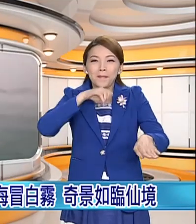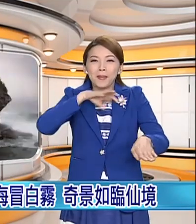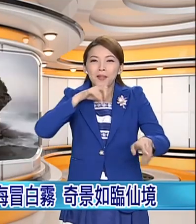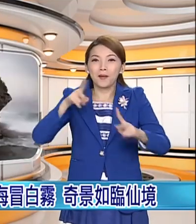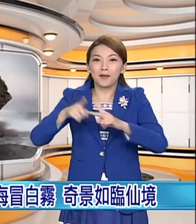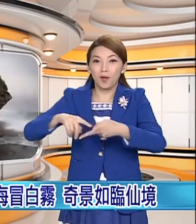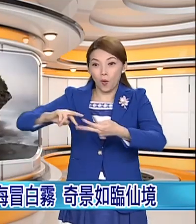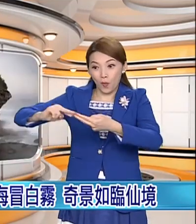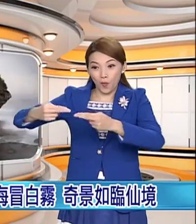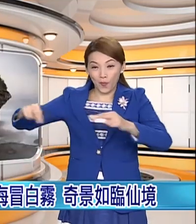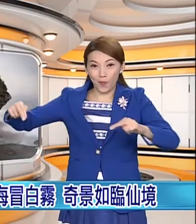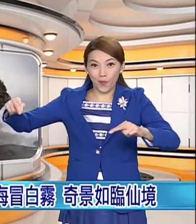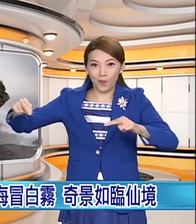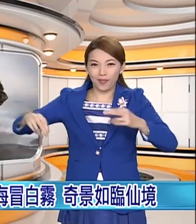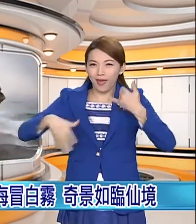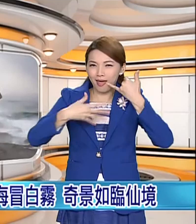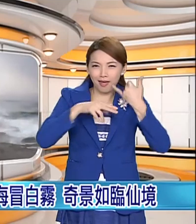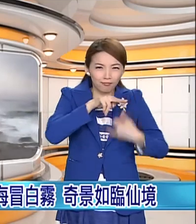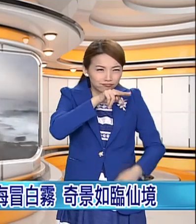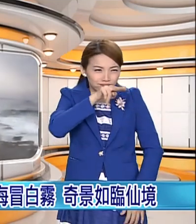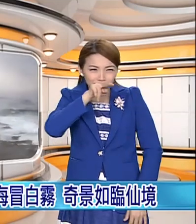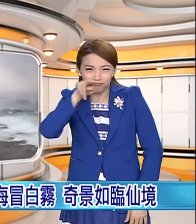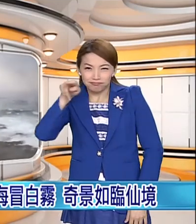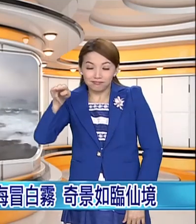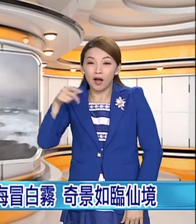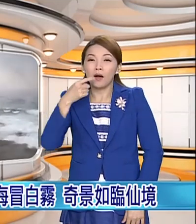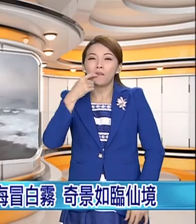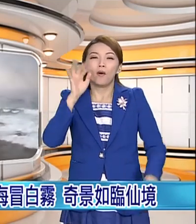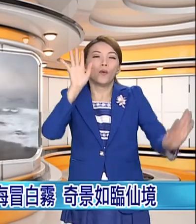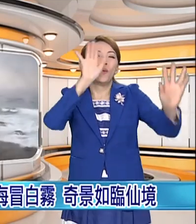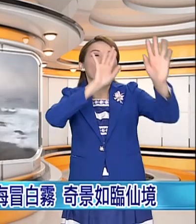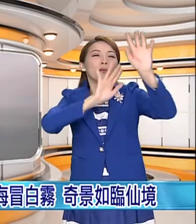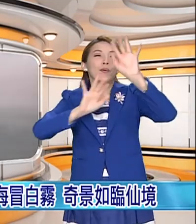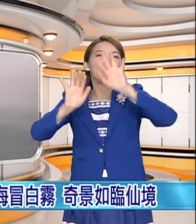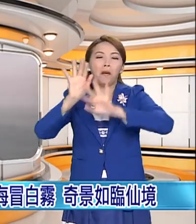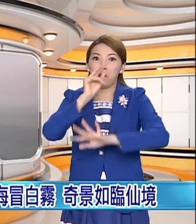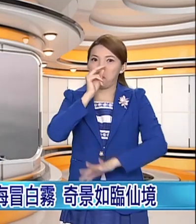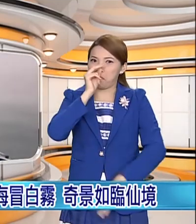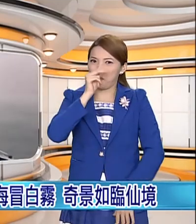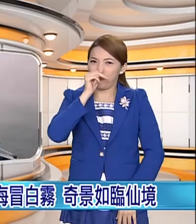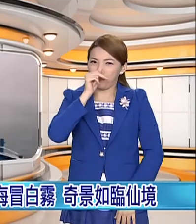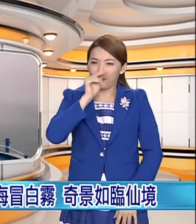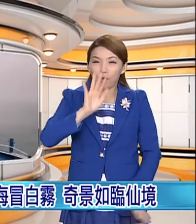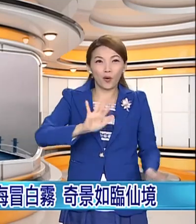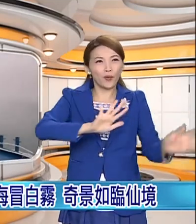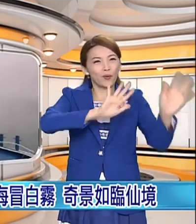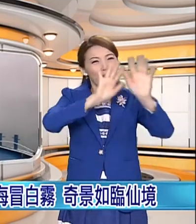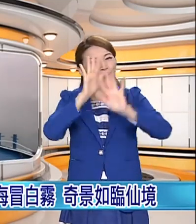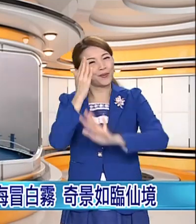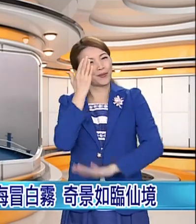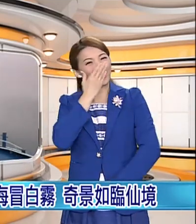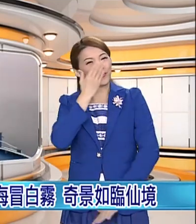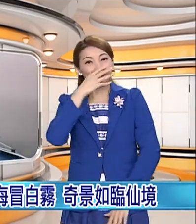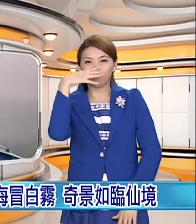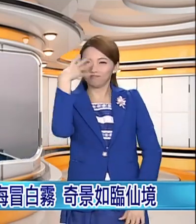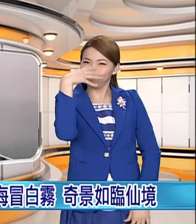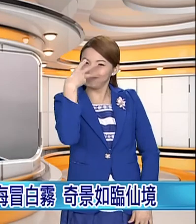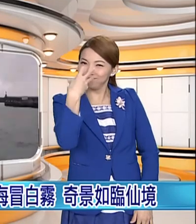球，海面上也冒起了白雾，这样的特殊景象，仿佛就像是仙境一般。